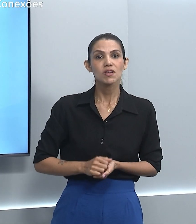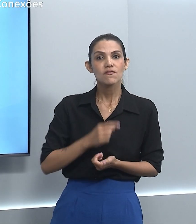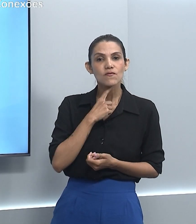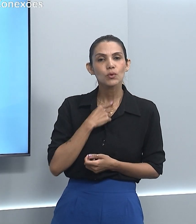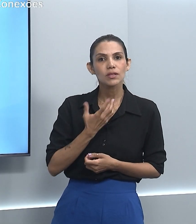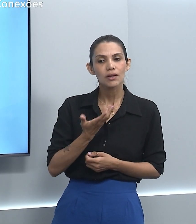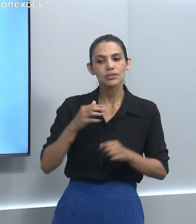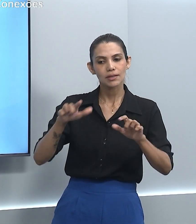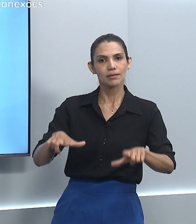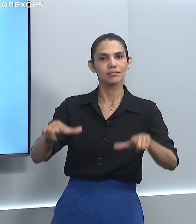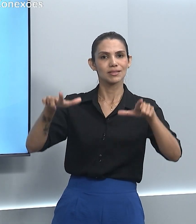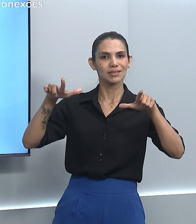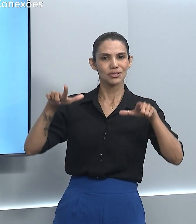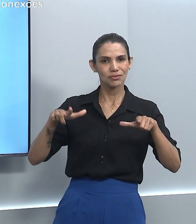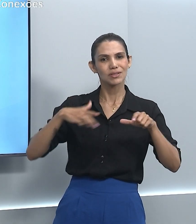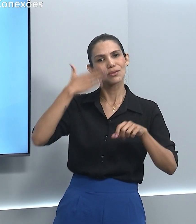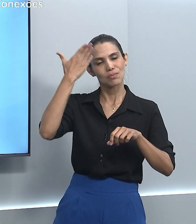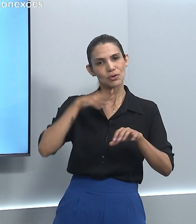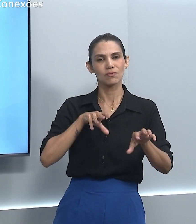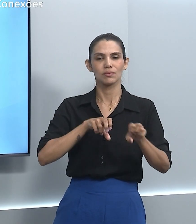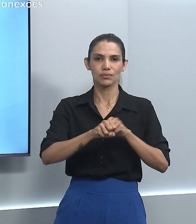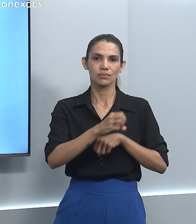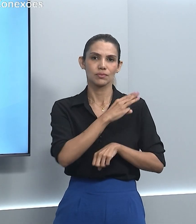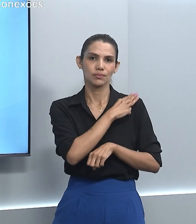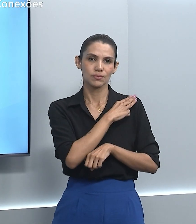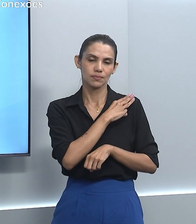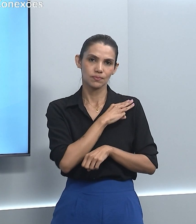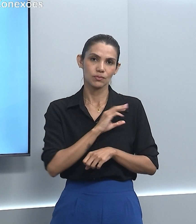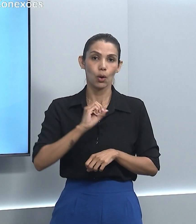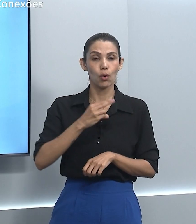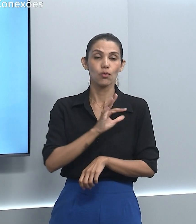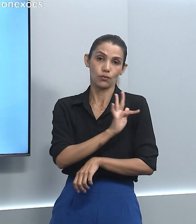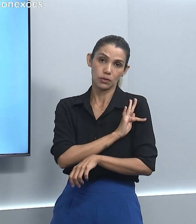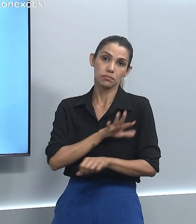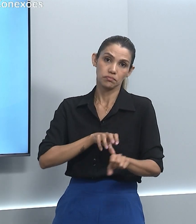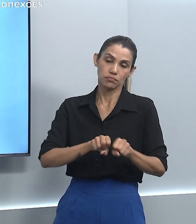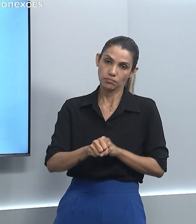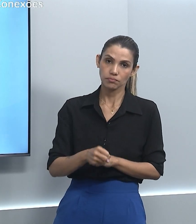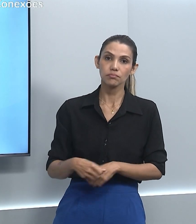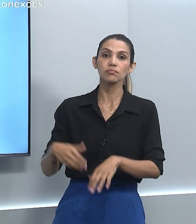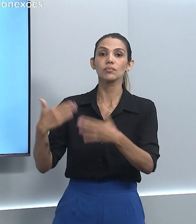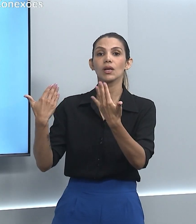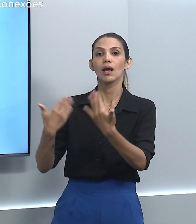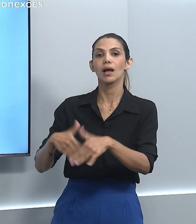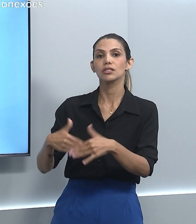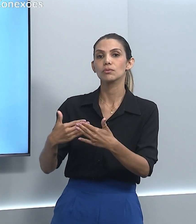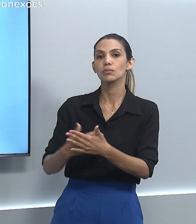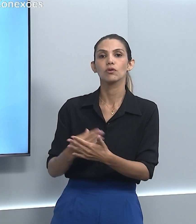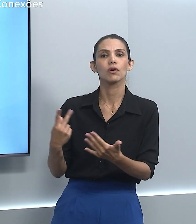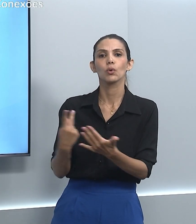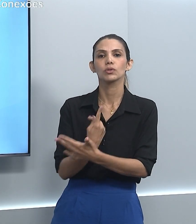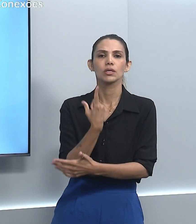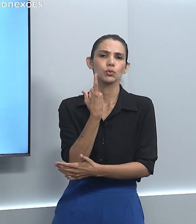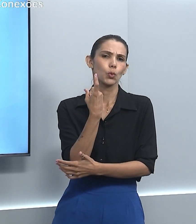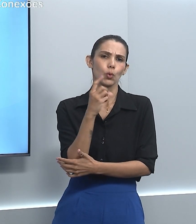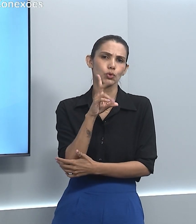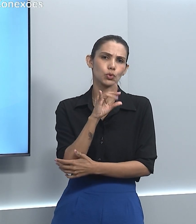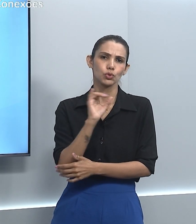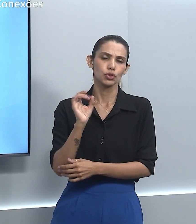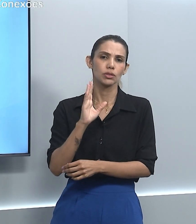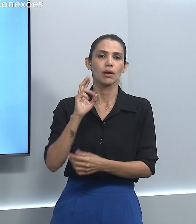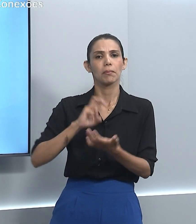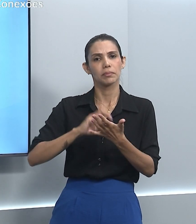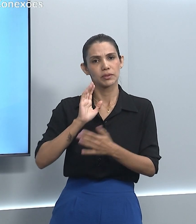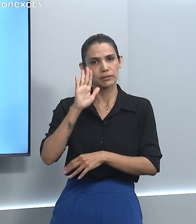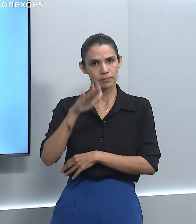a certificação do ensino fundamental ou do ensino médio. As provas são aplicadas em um único dia, de manhã e de